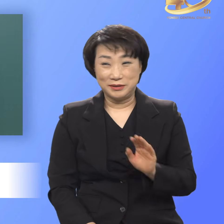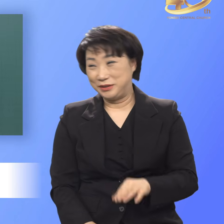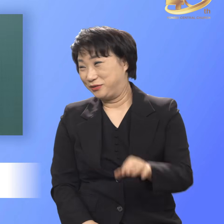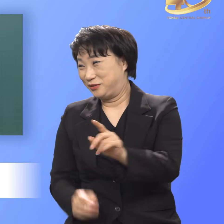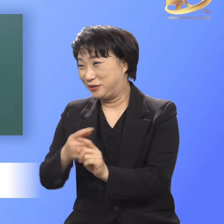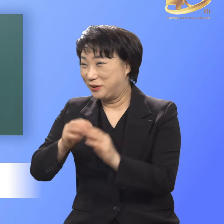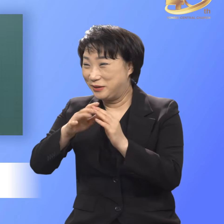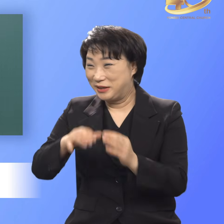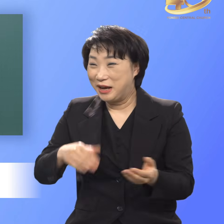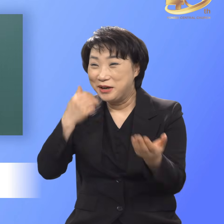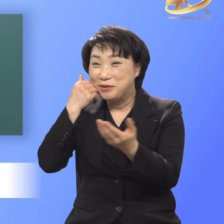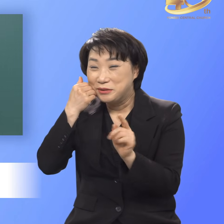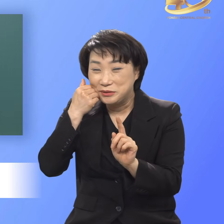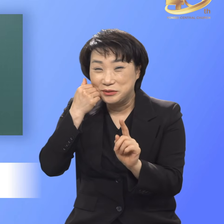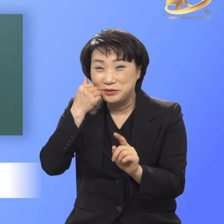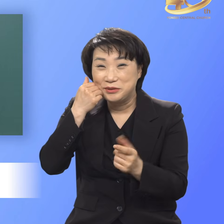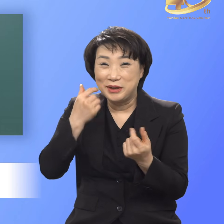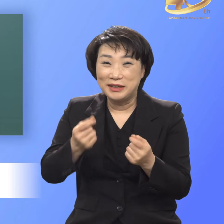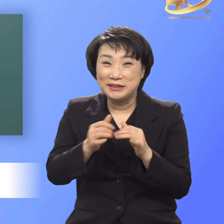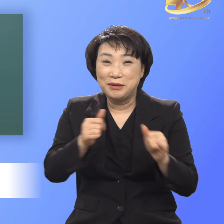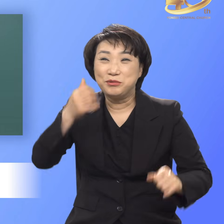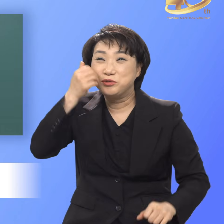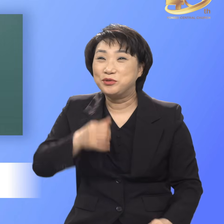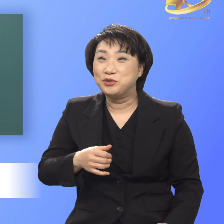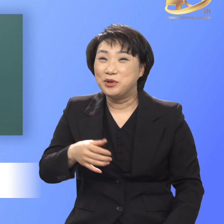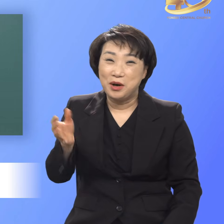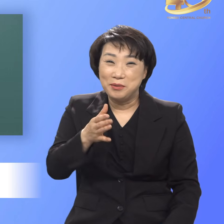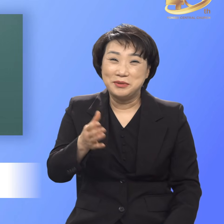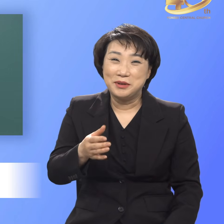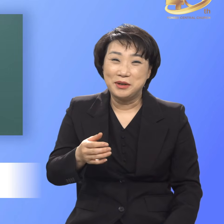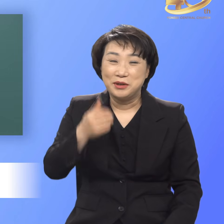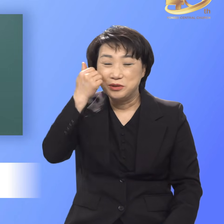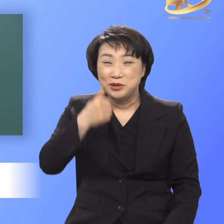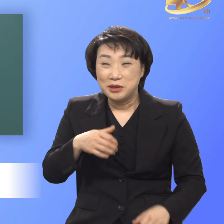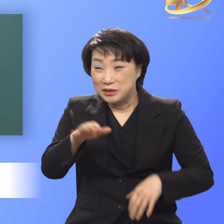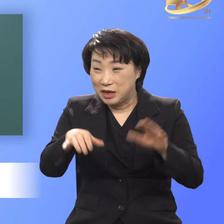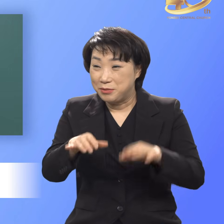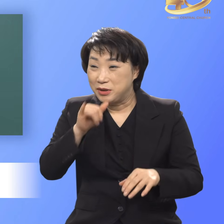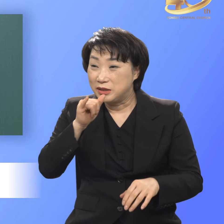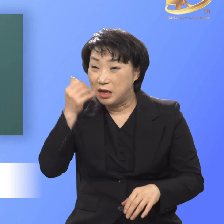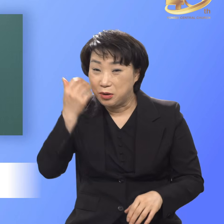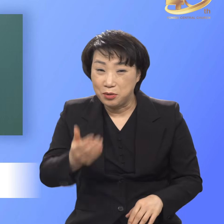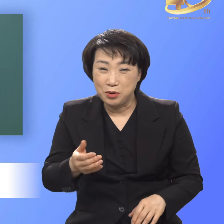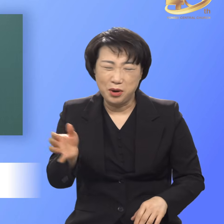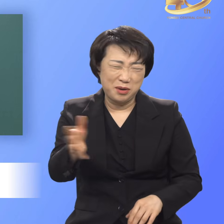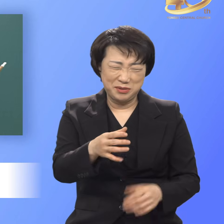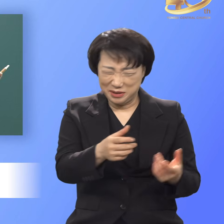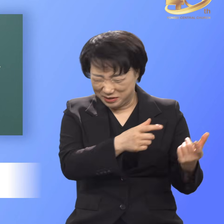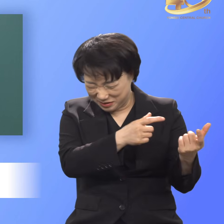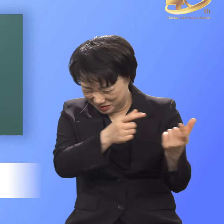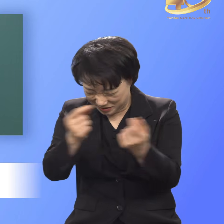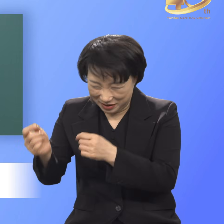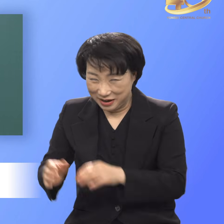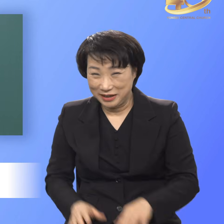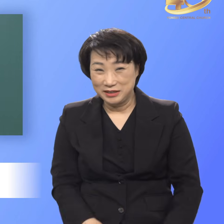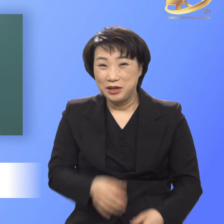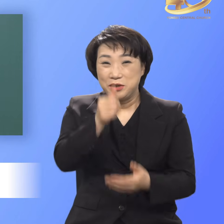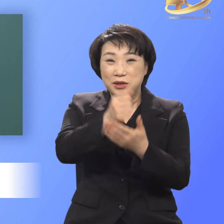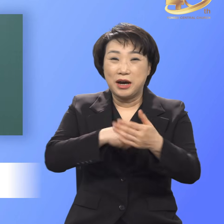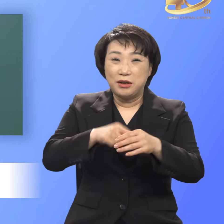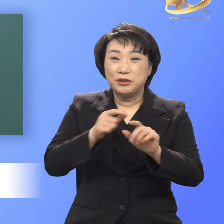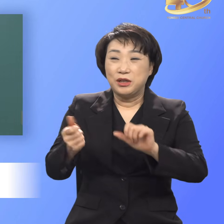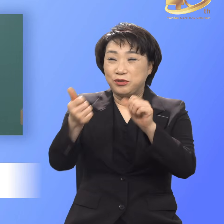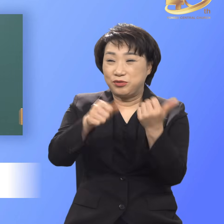어디도 그런 사람이 있어요? 누구 하나 차별 두는 사람이 있냐 이 말이야. 똑같이 저 아래서